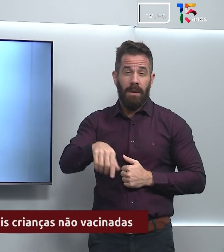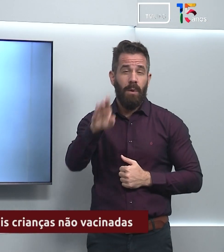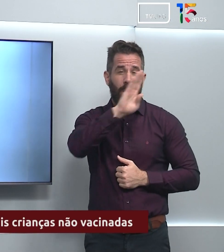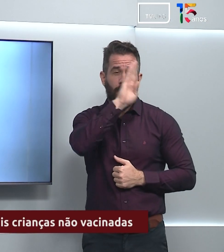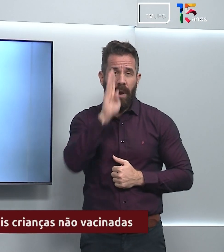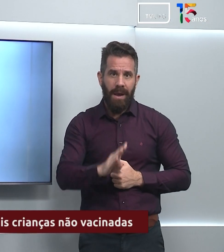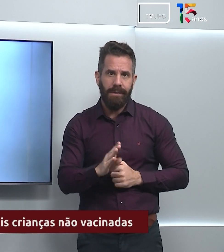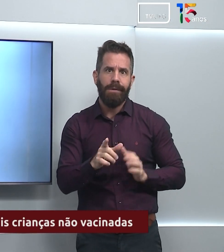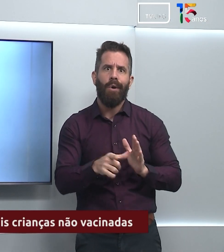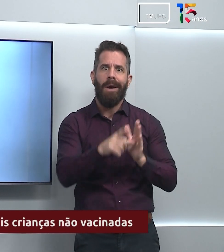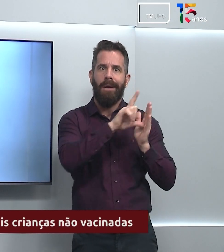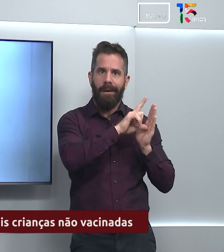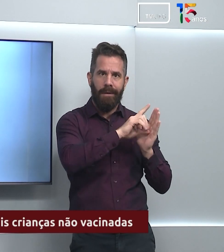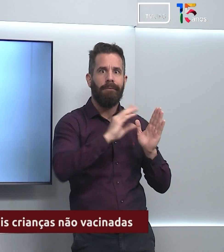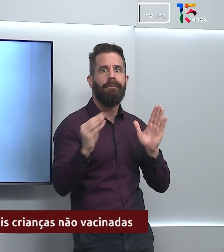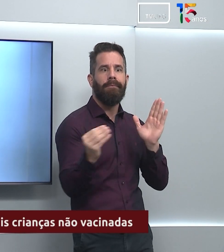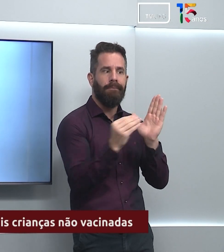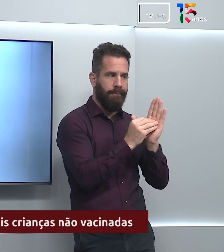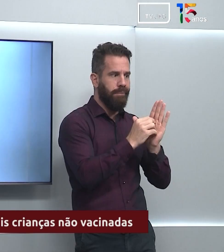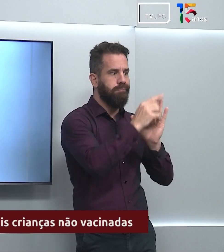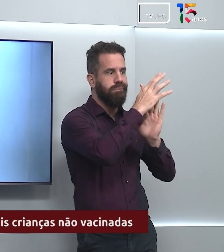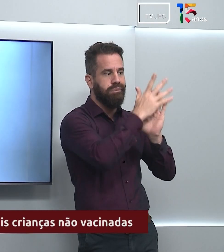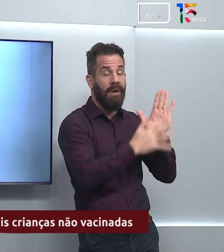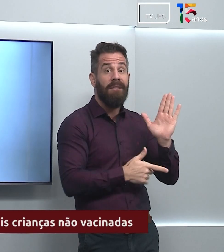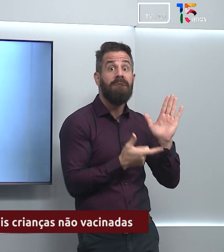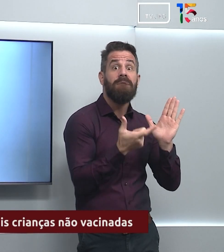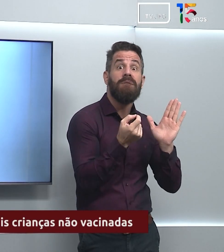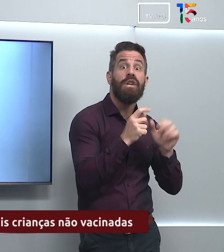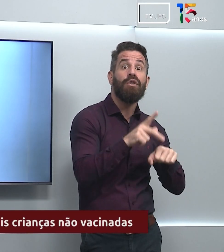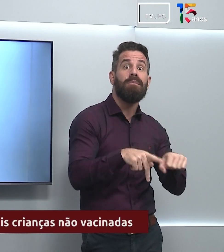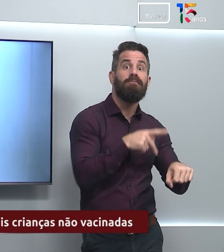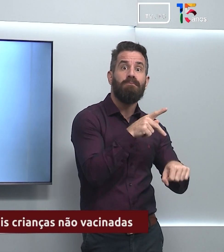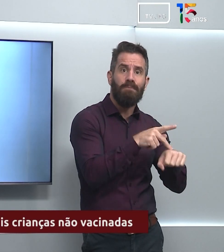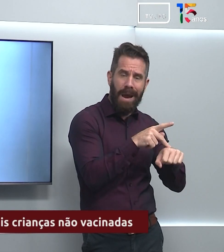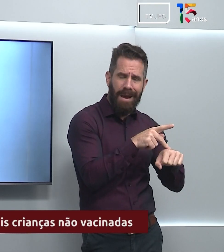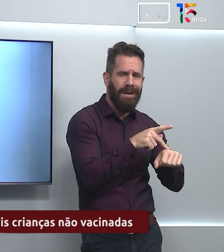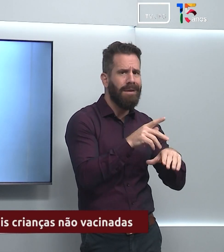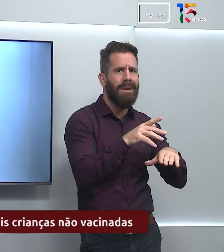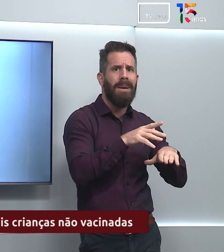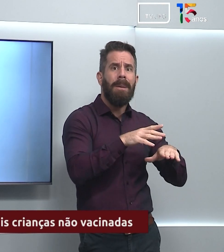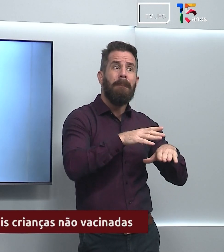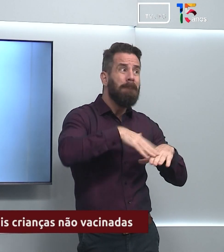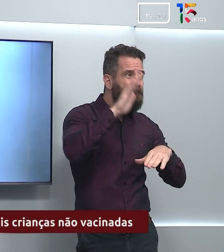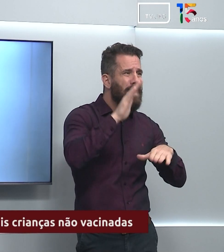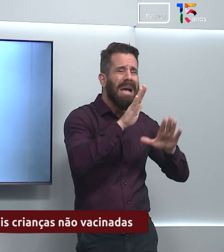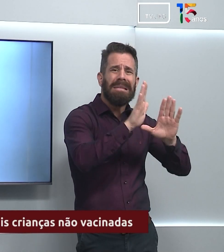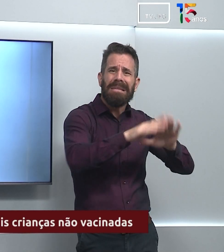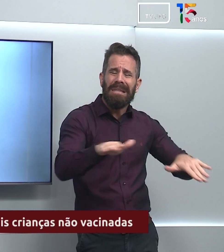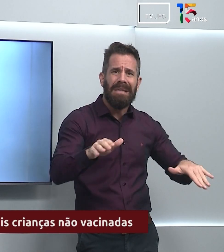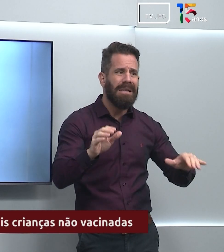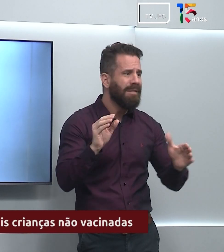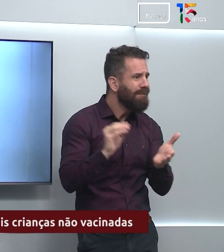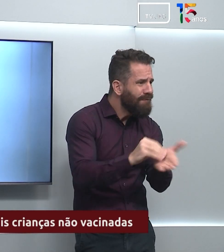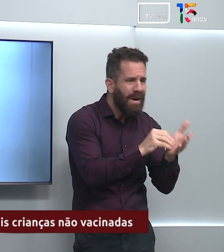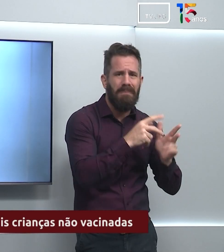conseguiu sair da lista dos 20 países com mais crianças não vacinadas,